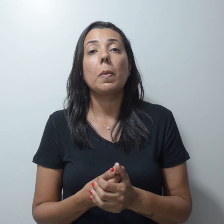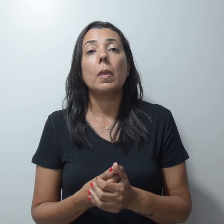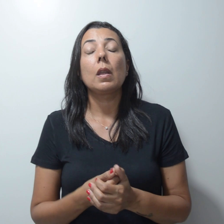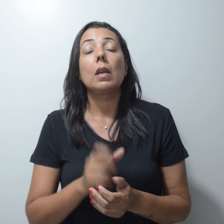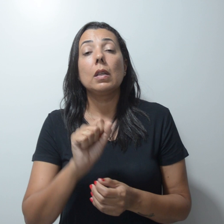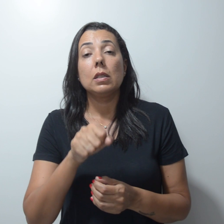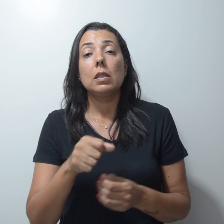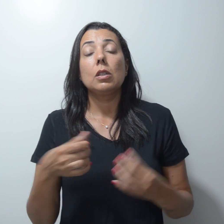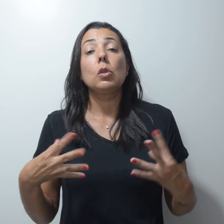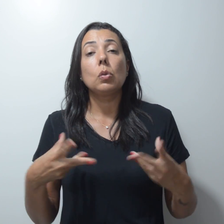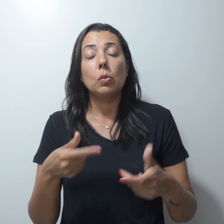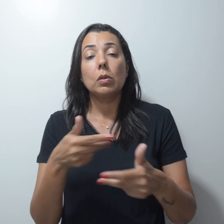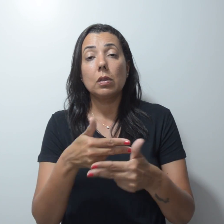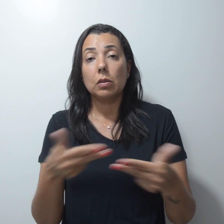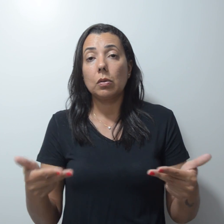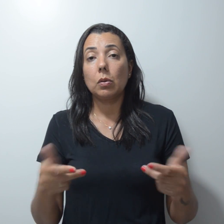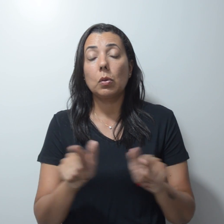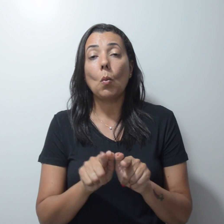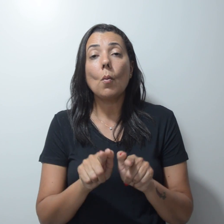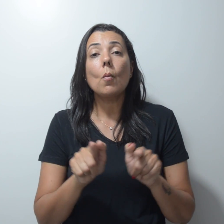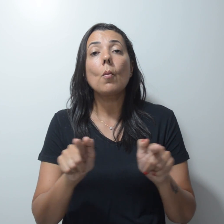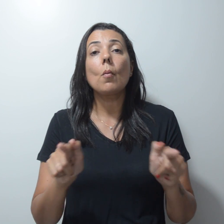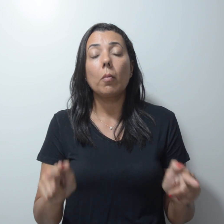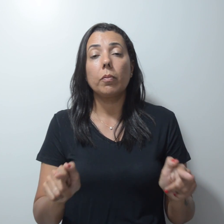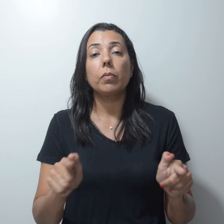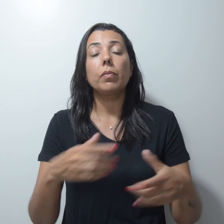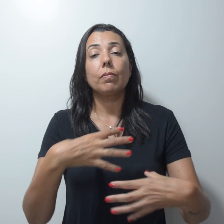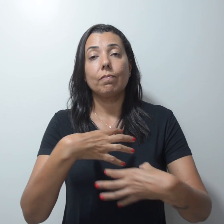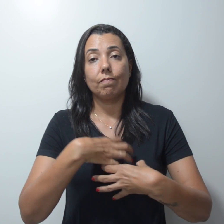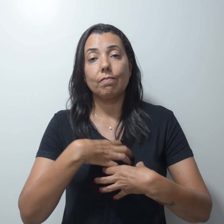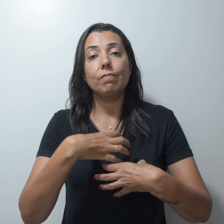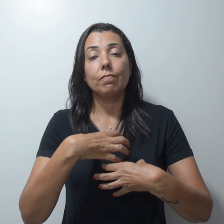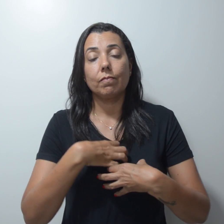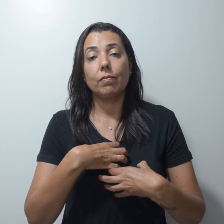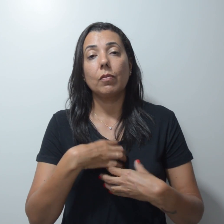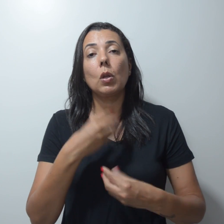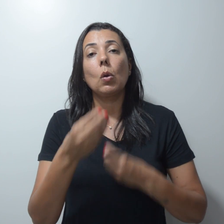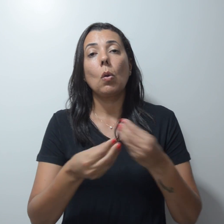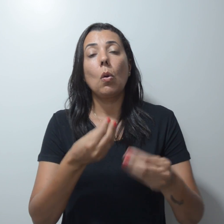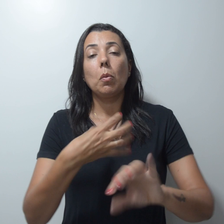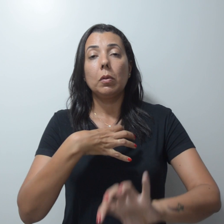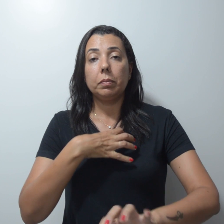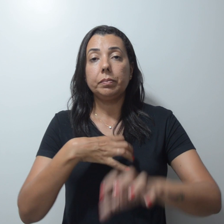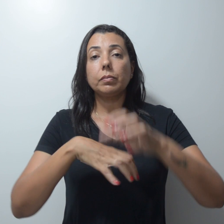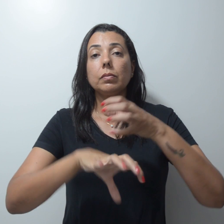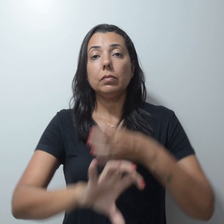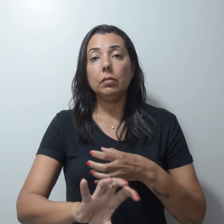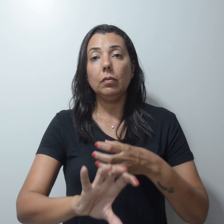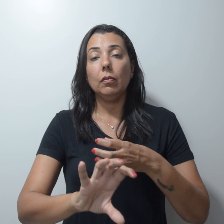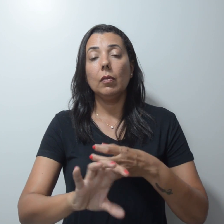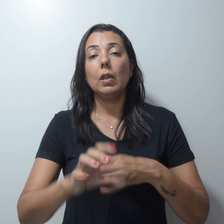concretude deste esvaziamento de sentimentos como empatia, alteridade